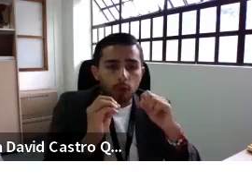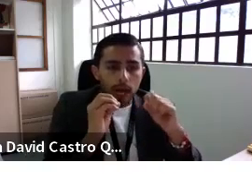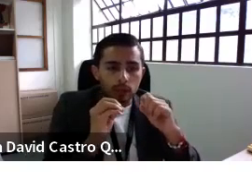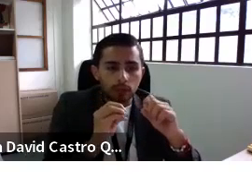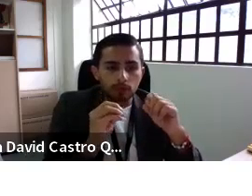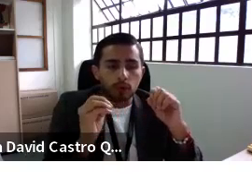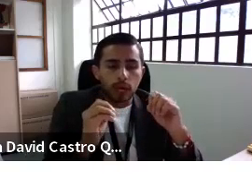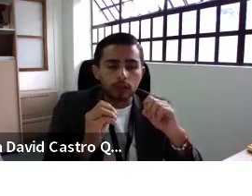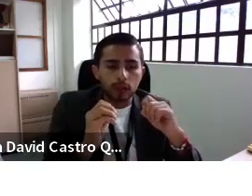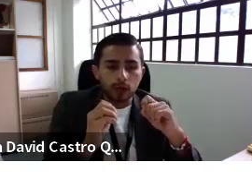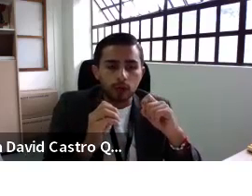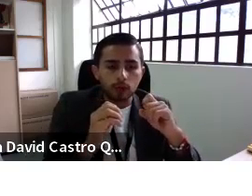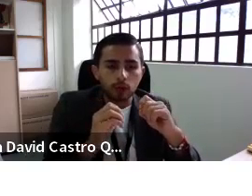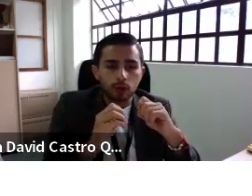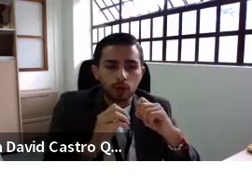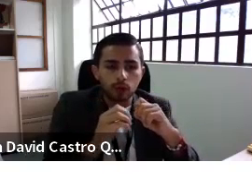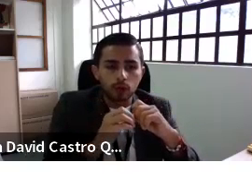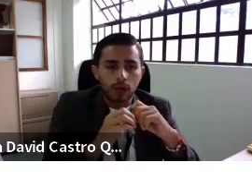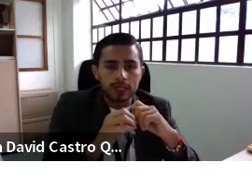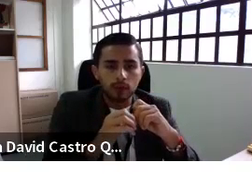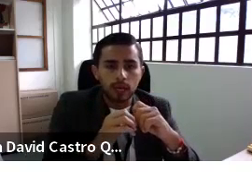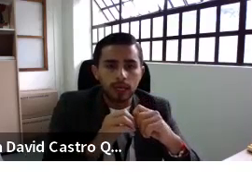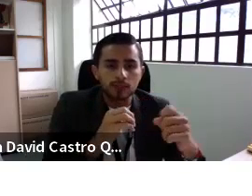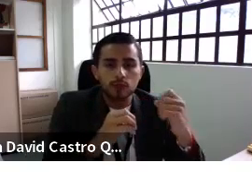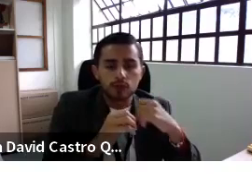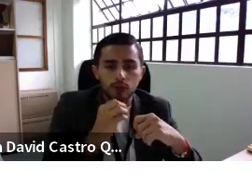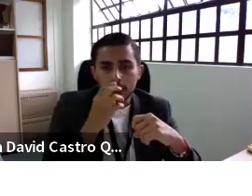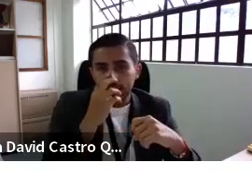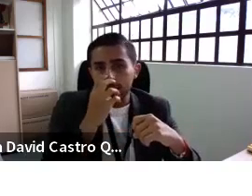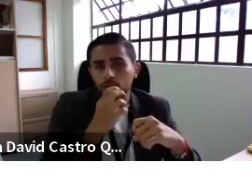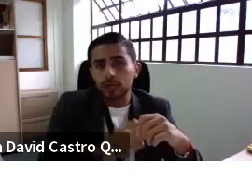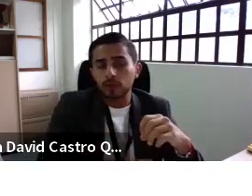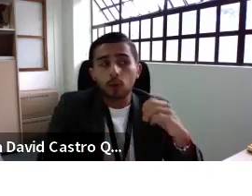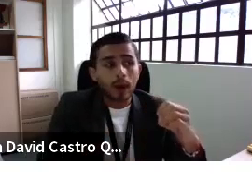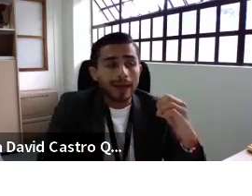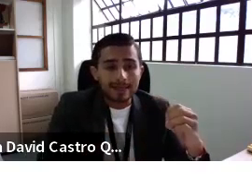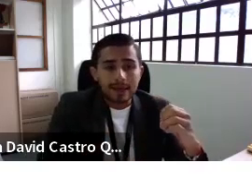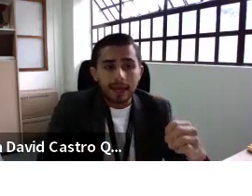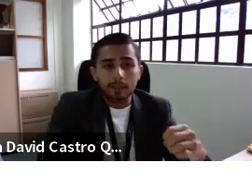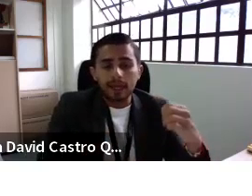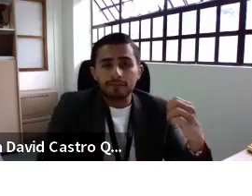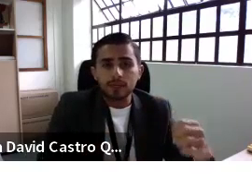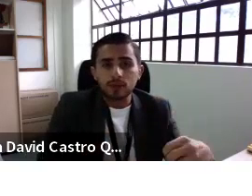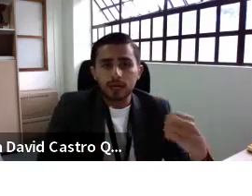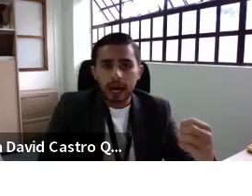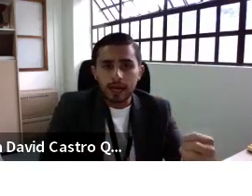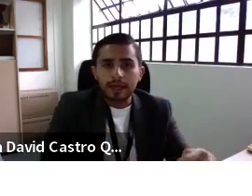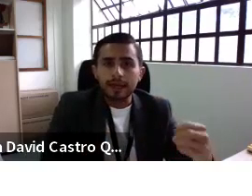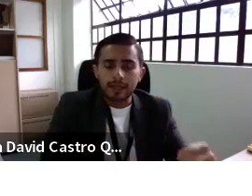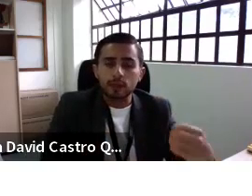procurando procurando que no no haya una exclusión y encontrando cuál es el beneficio real que tienen